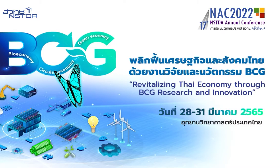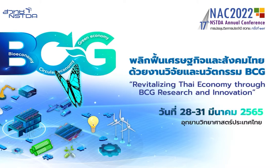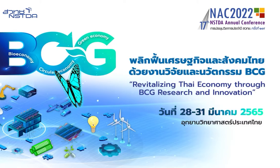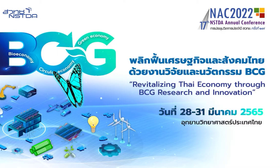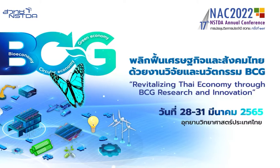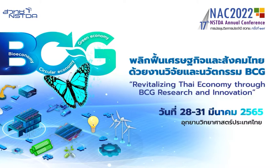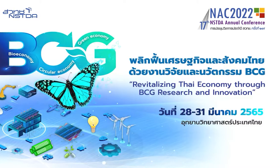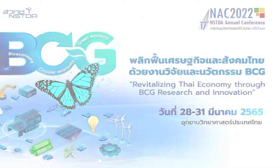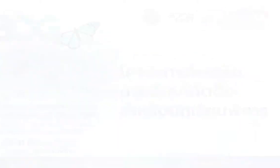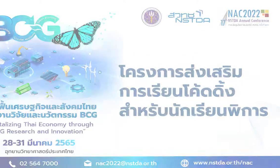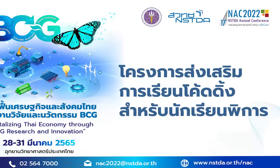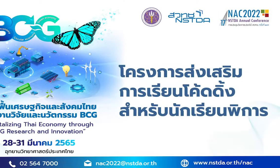ก็